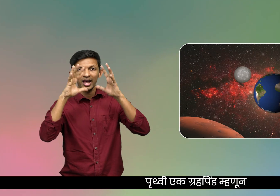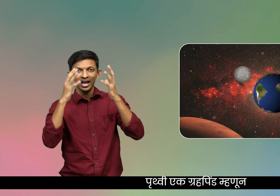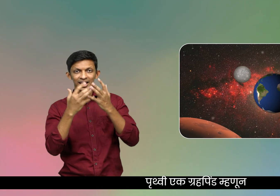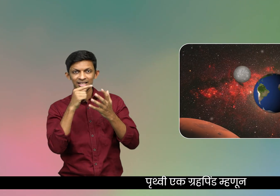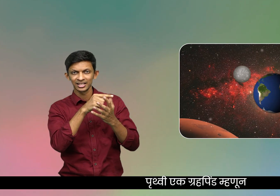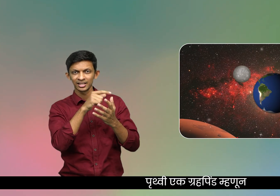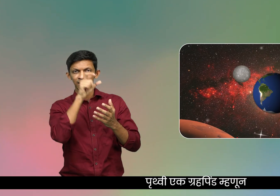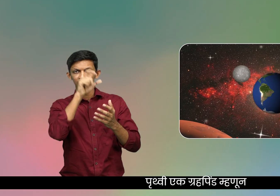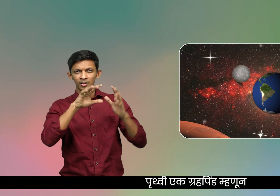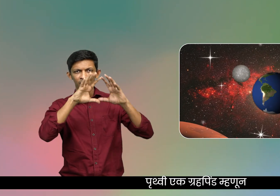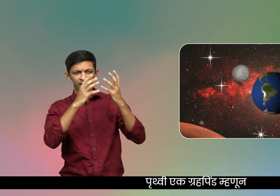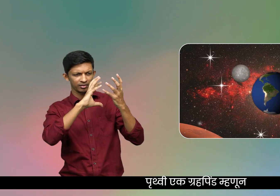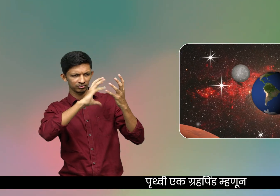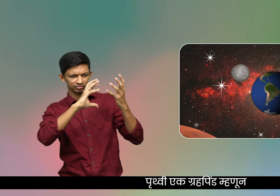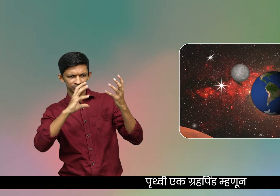पृथ्वी एक ग्रहपिंड म्हणून